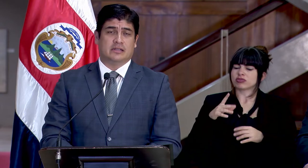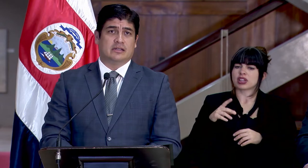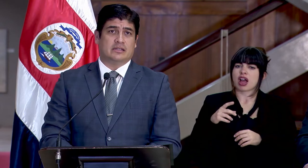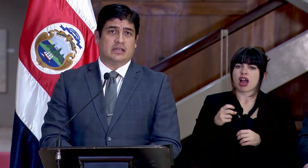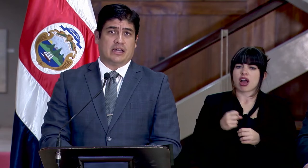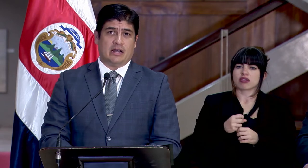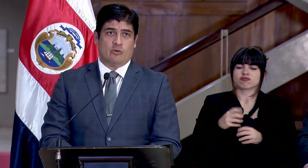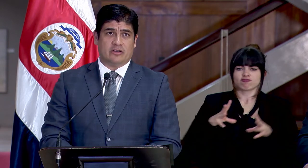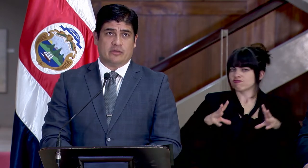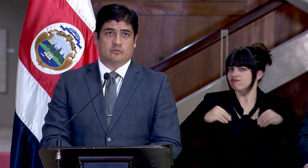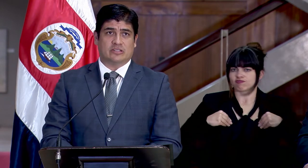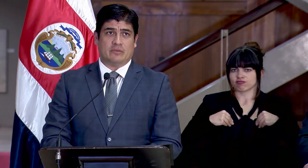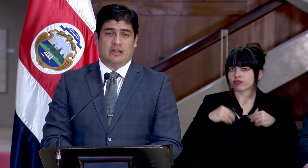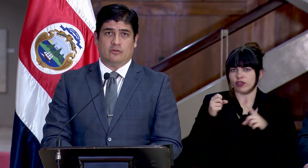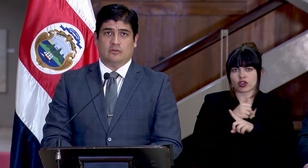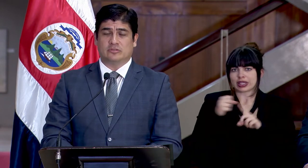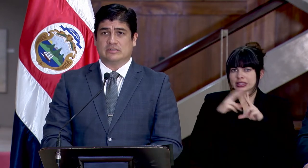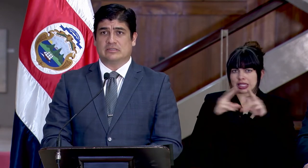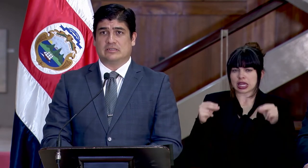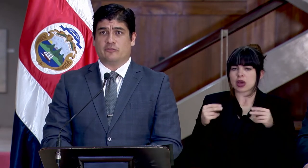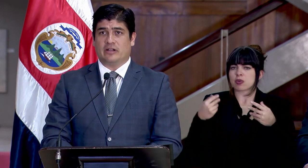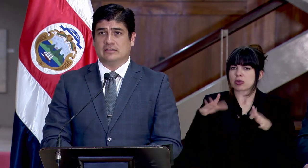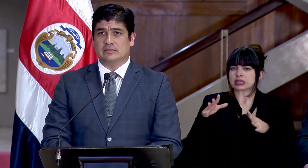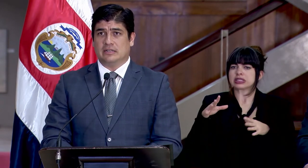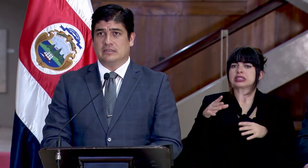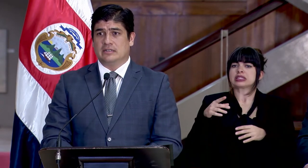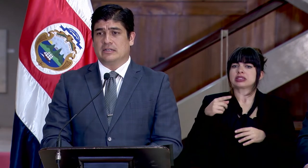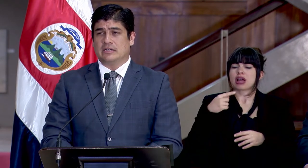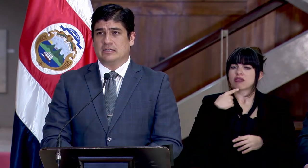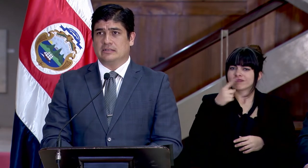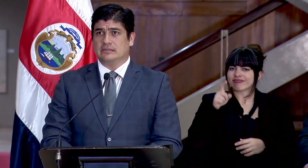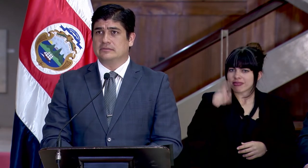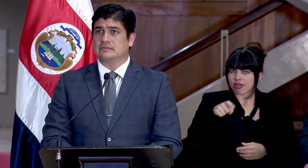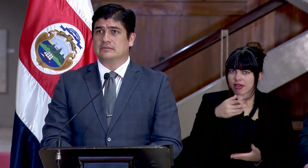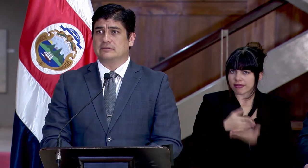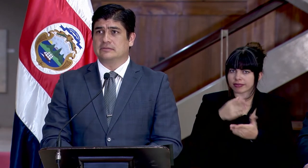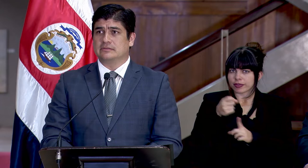en Nicaragua y hemos llamado a un cese de esta violencia.